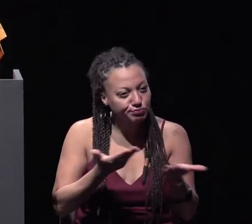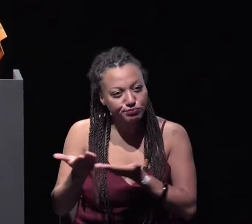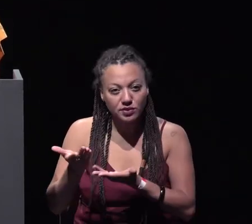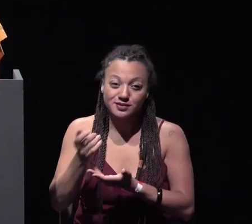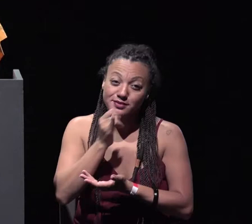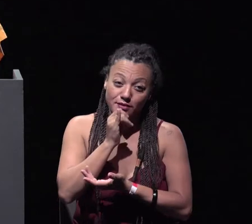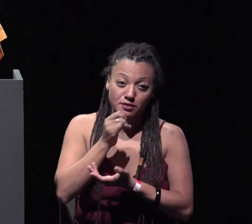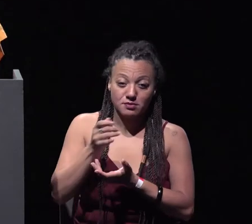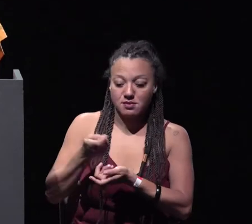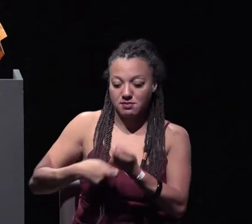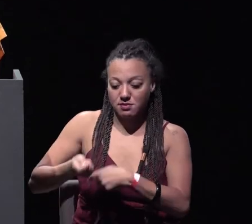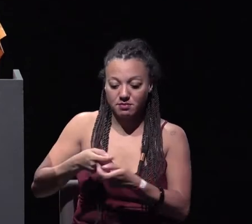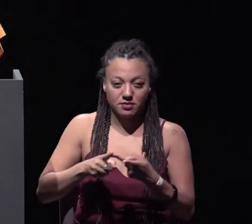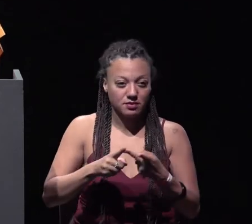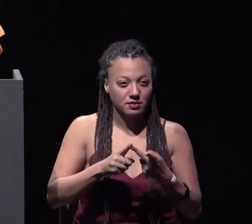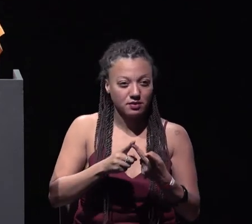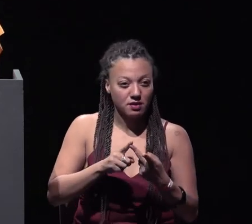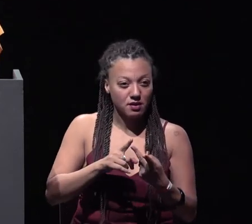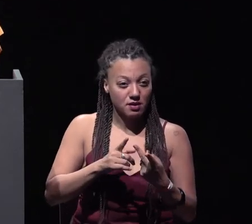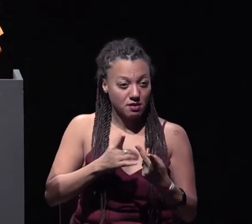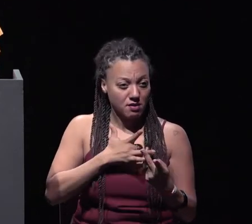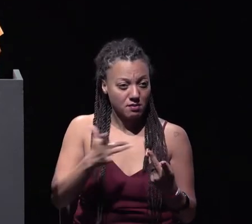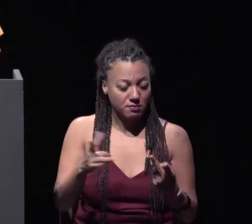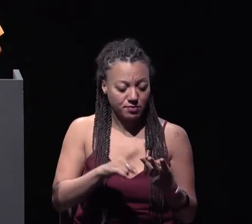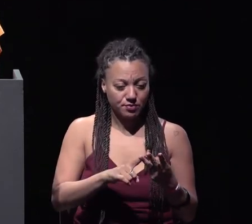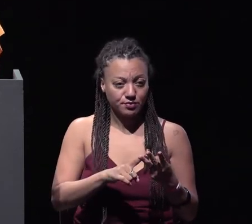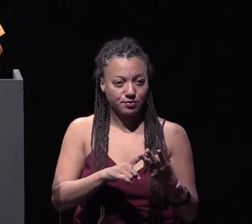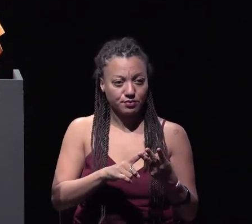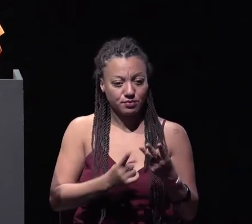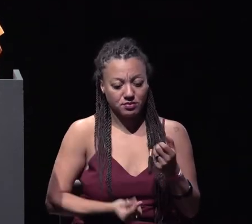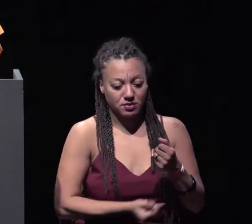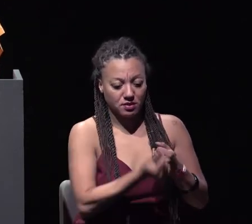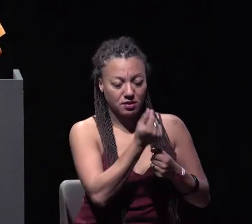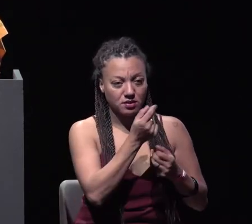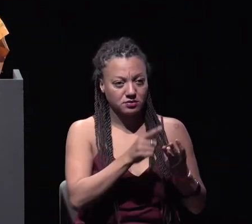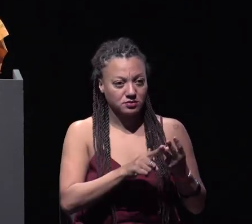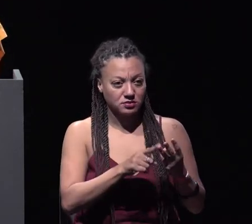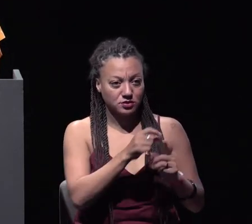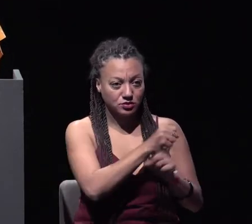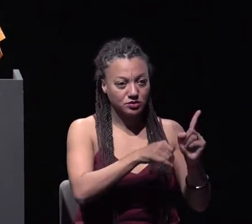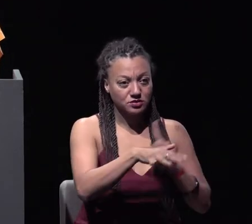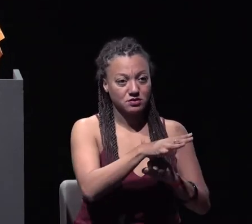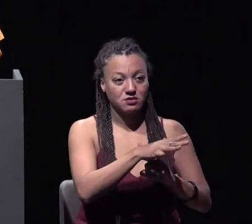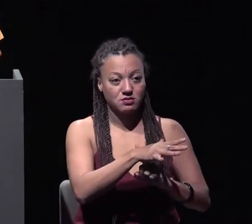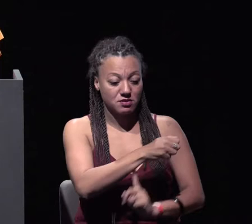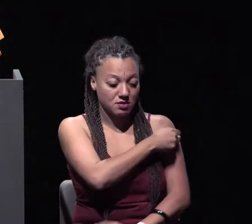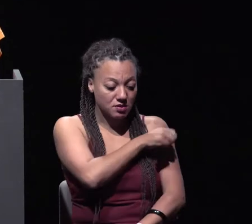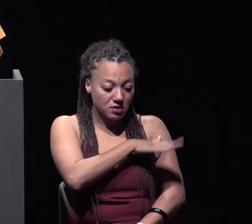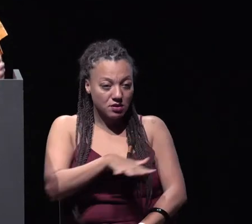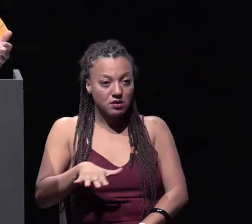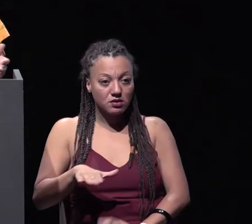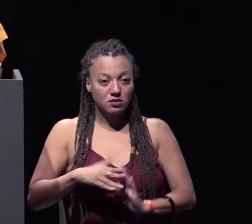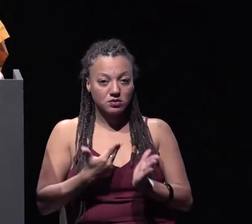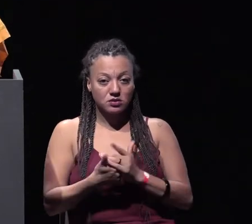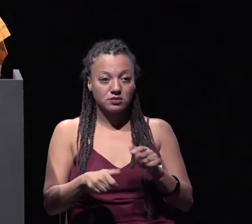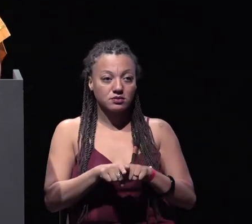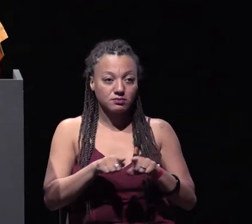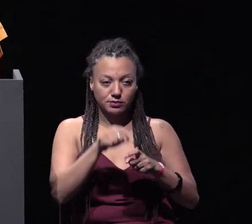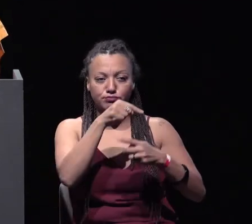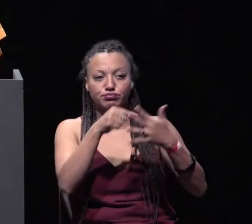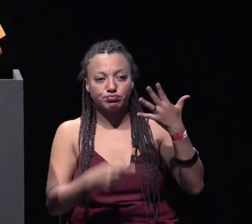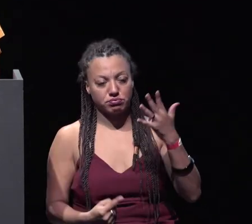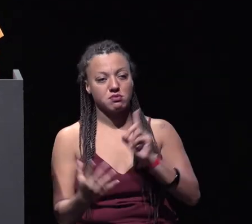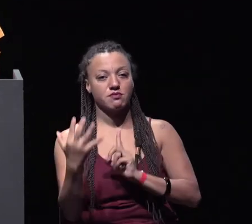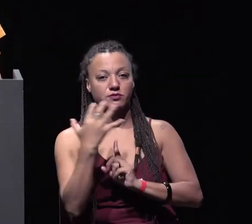econômicas afetivas sociais de classe e dentro da sala de aula propriamente dito a segunda questão